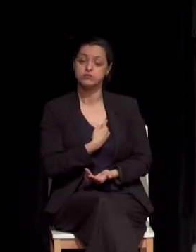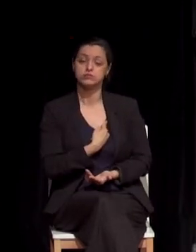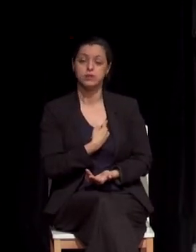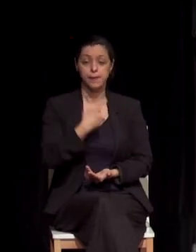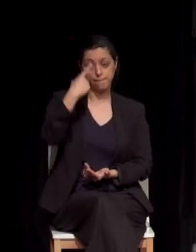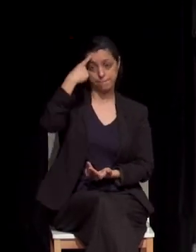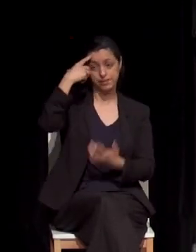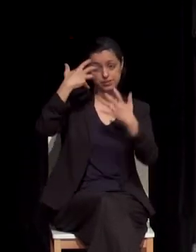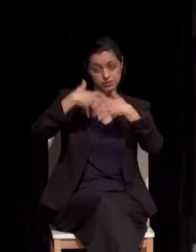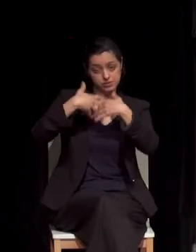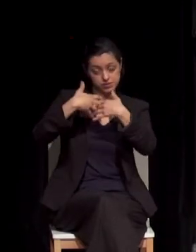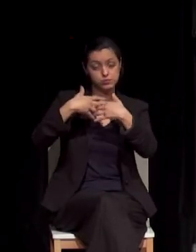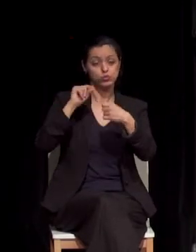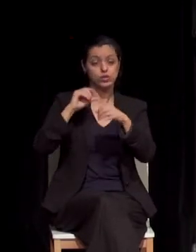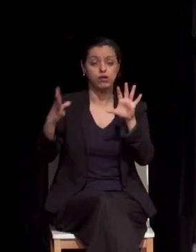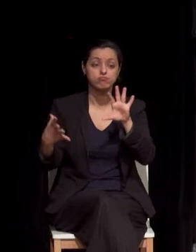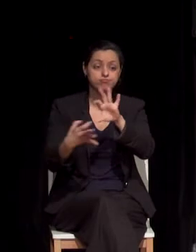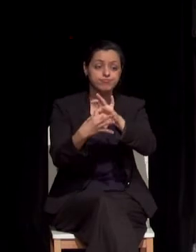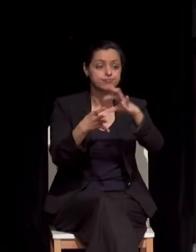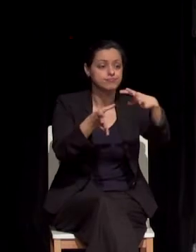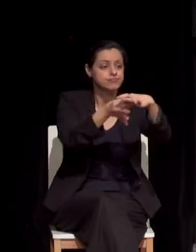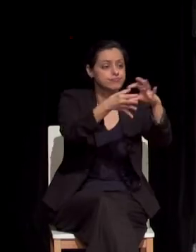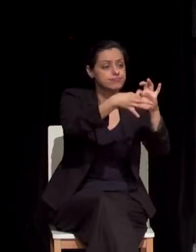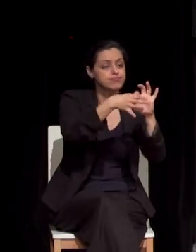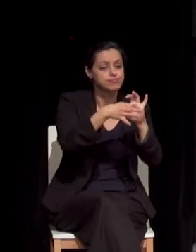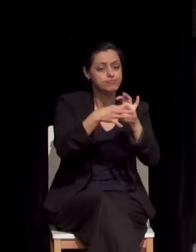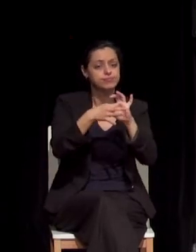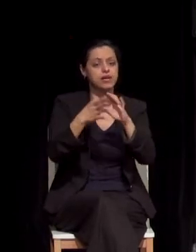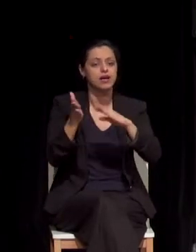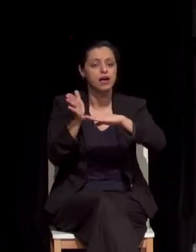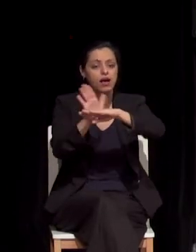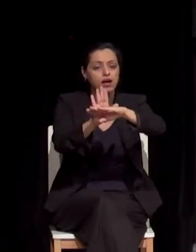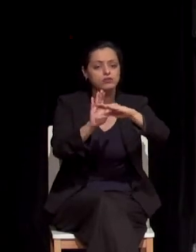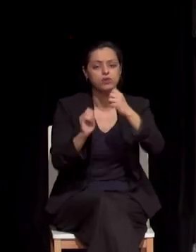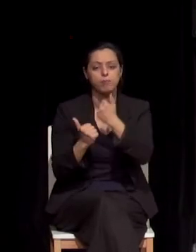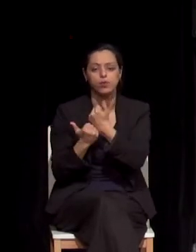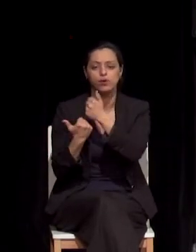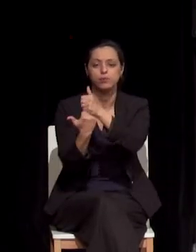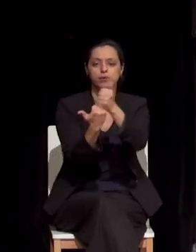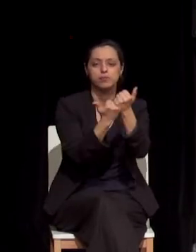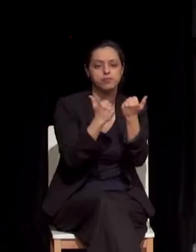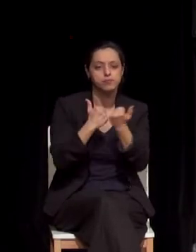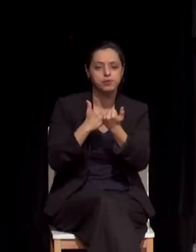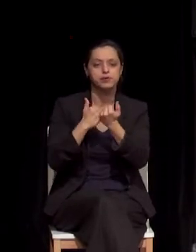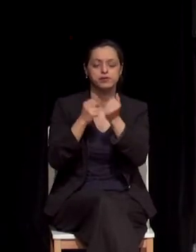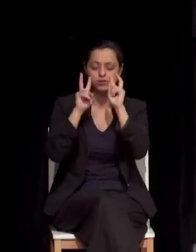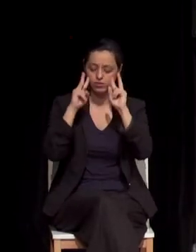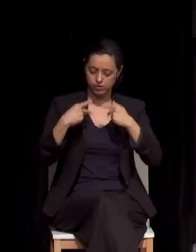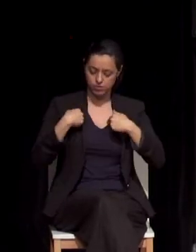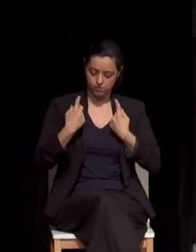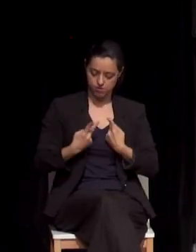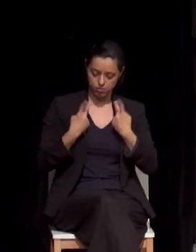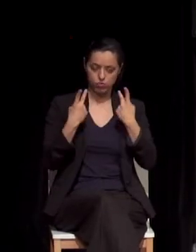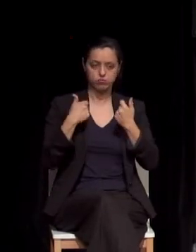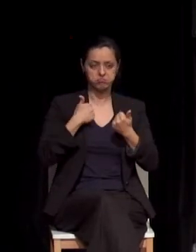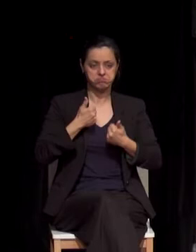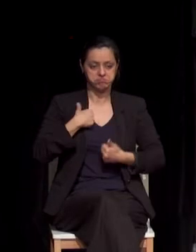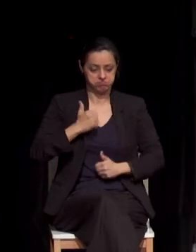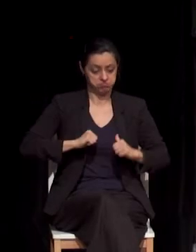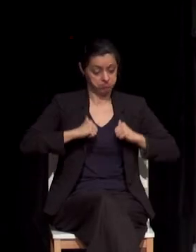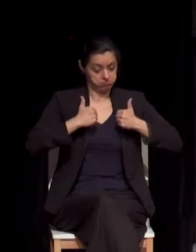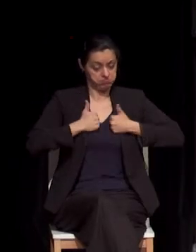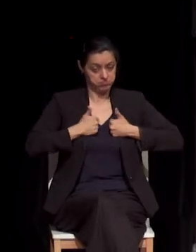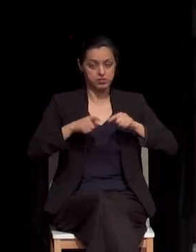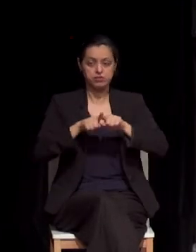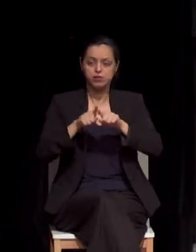também para a gente criar uma rede em que a gente consiga se apoiar, que a gente consiga se valorizar, dar valorização um para o outro e fazer